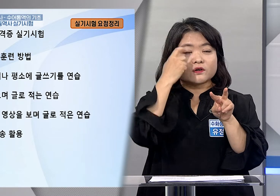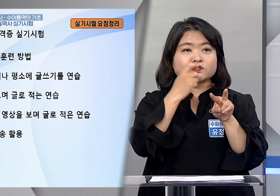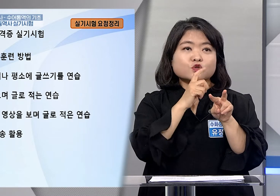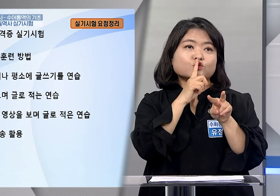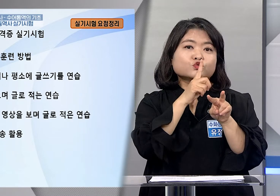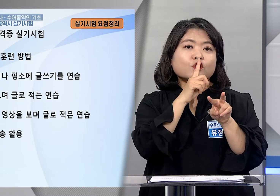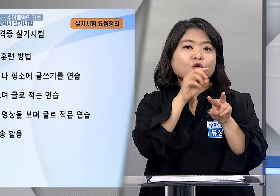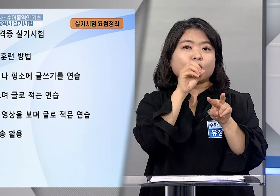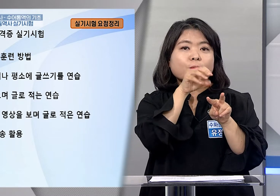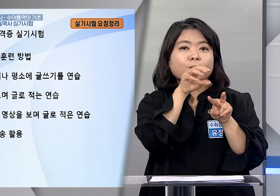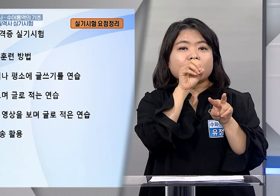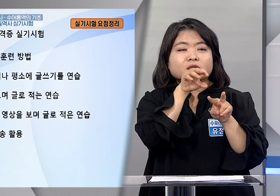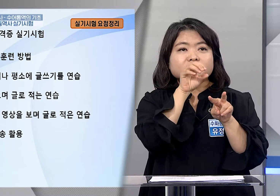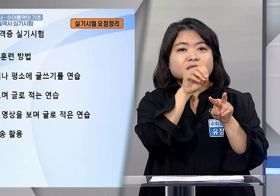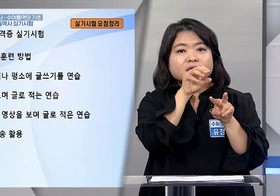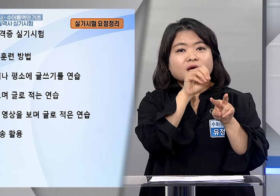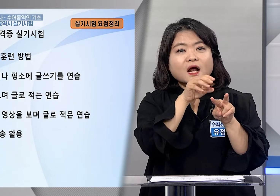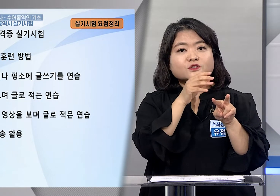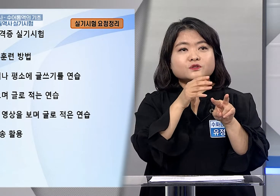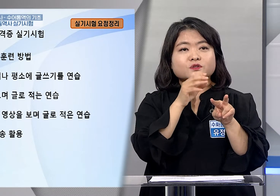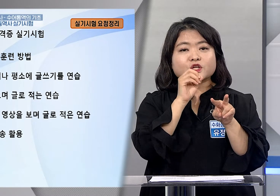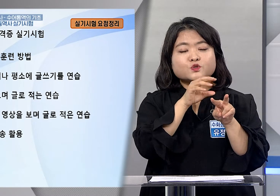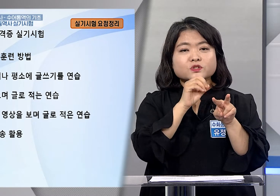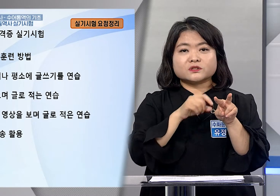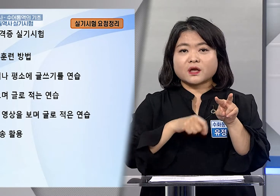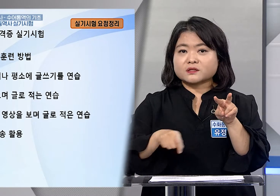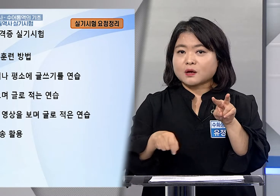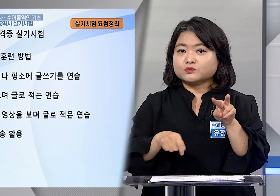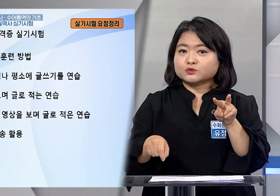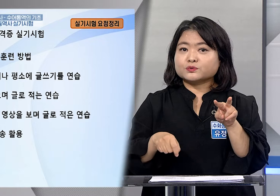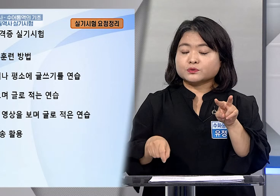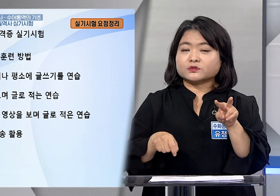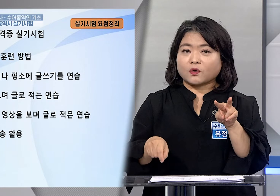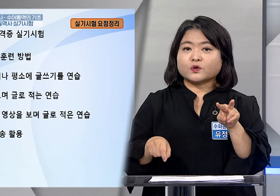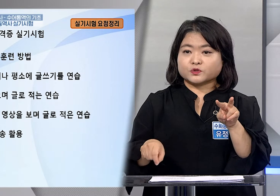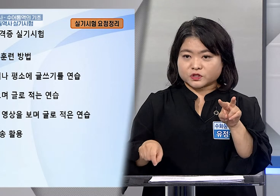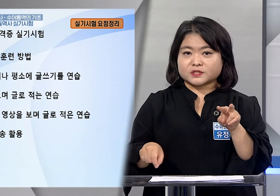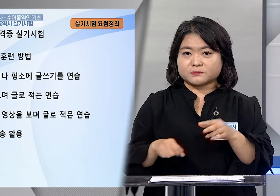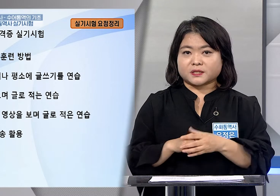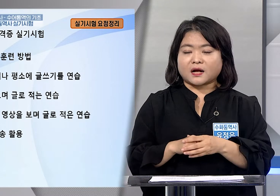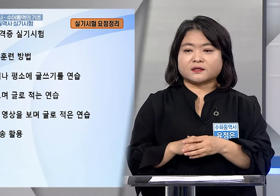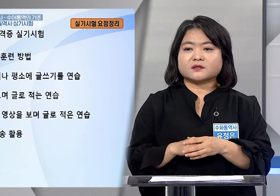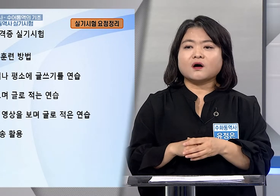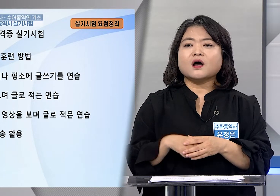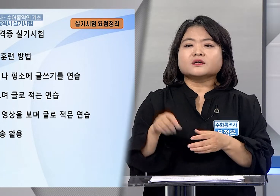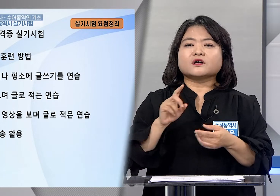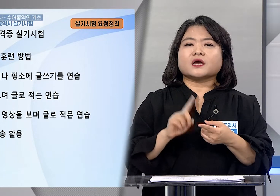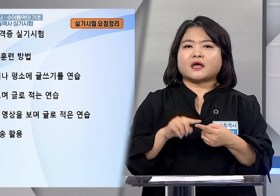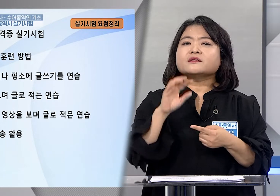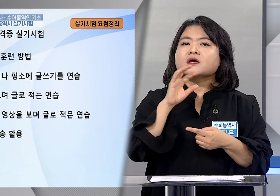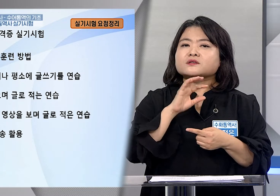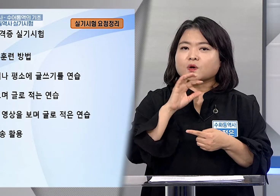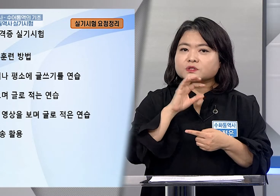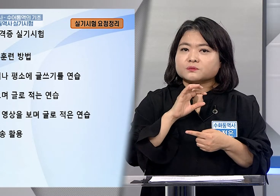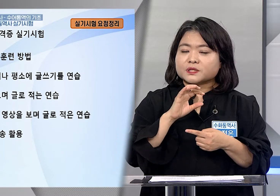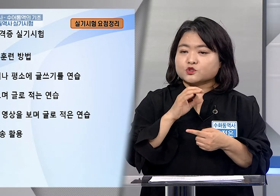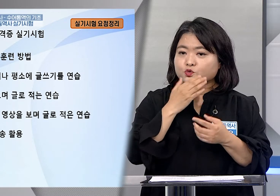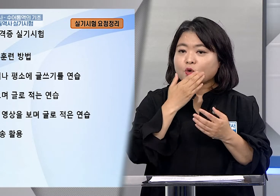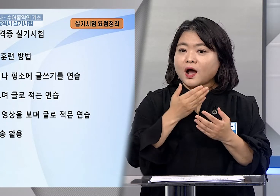생각되어서 구어로는 얘기가 될 수 있는데 작문을 푸는 건 어려울 수 있습니다. 그래서 여기에 대한 연습이